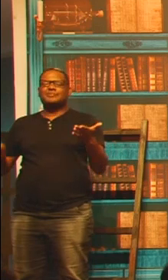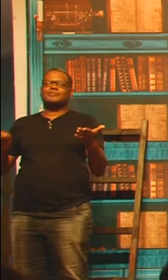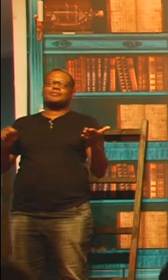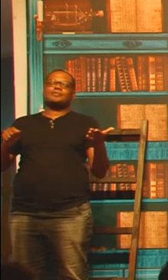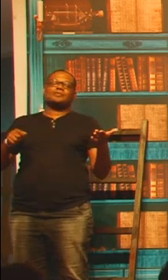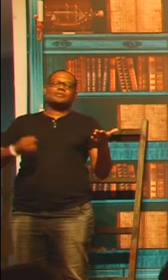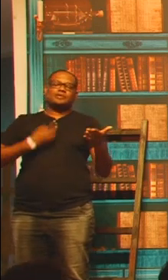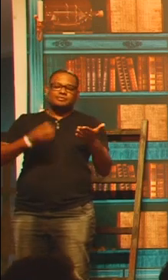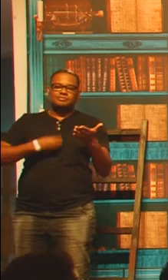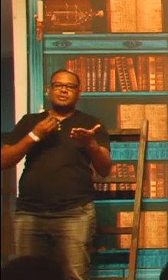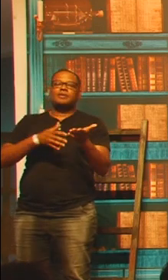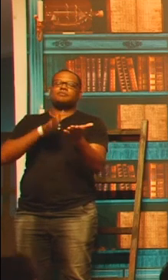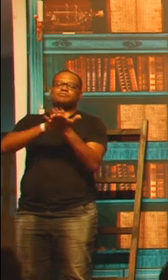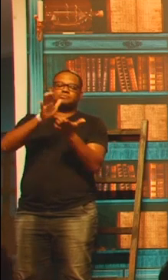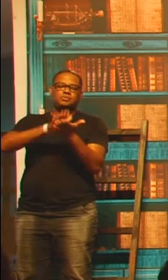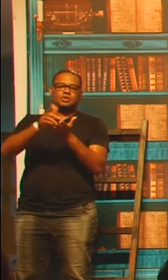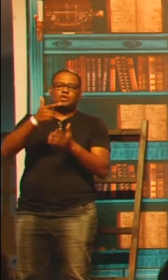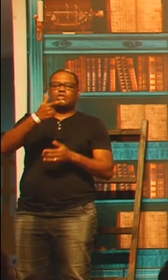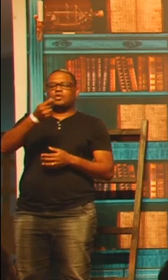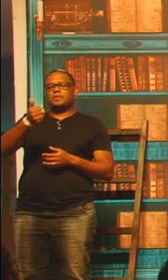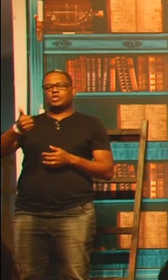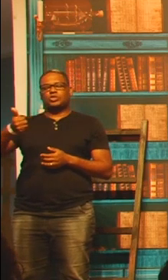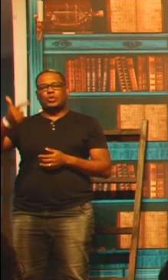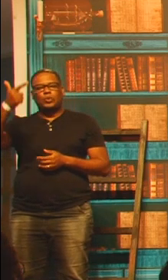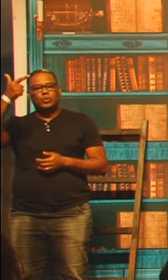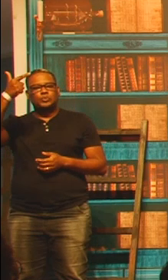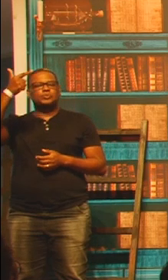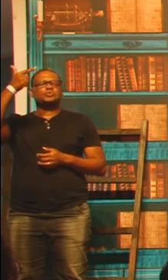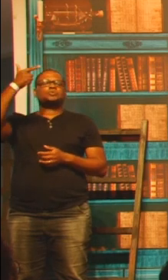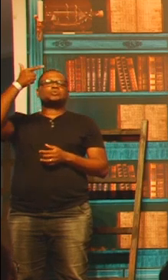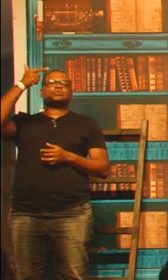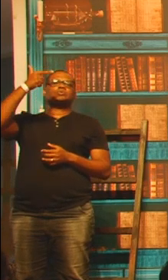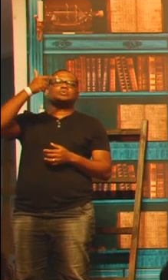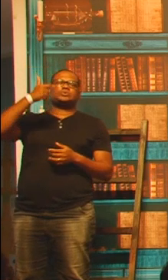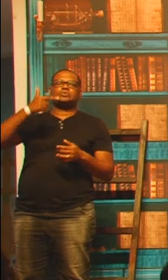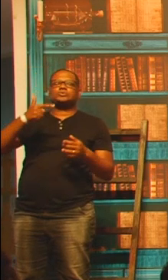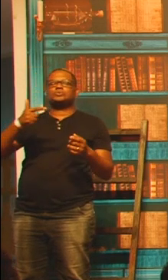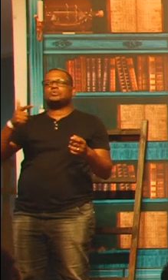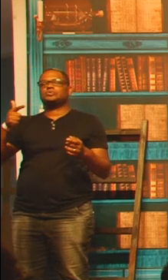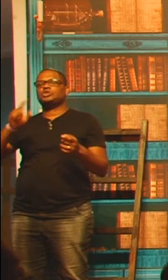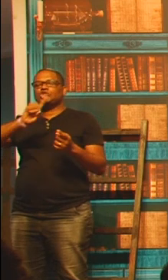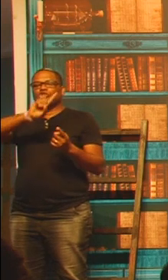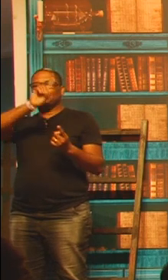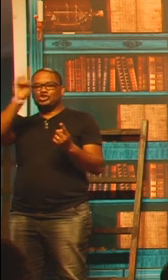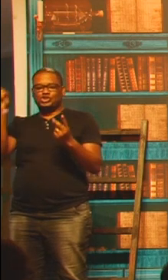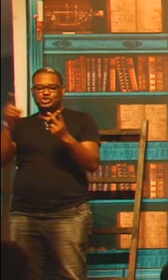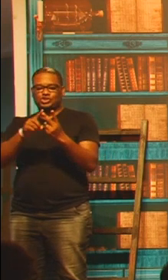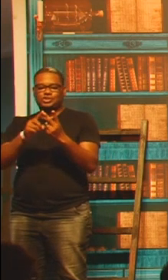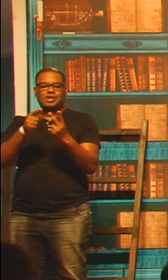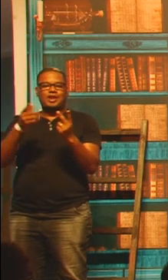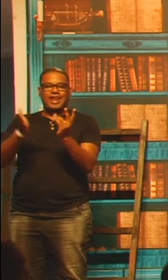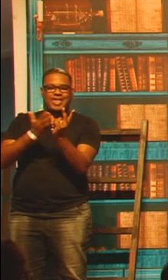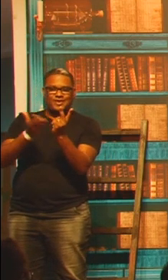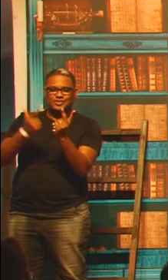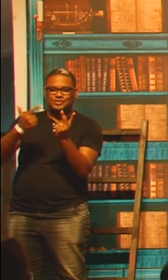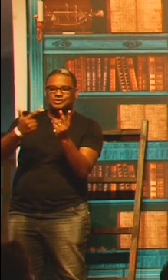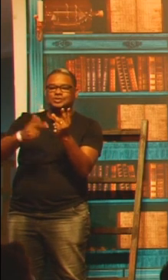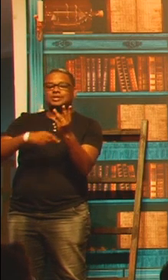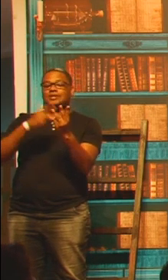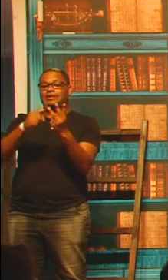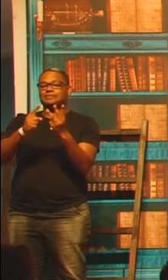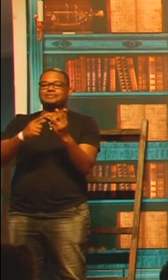que comecei a publicar. Em 2012, foi Dias, depois veio A Oração do Carrasco, agora saiu Torto